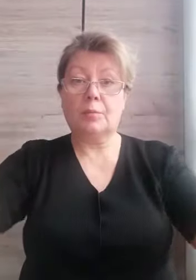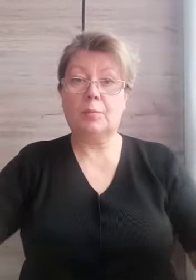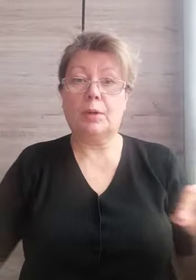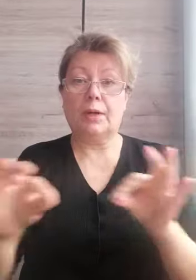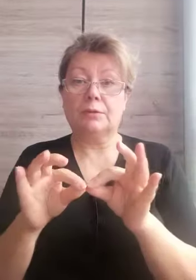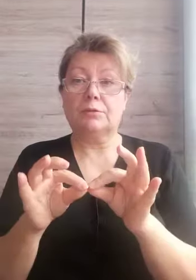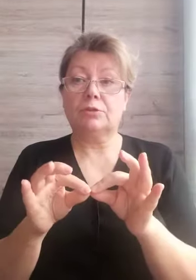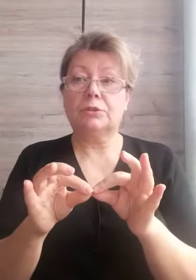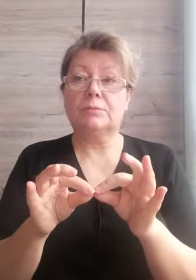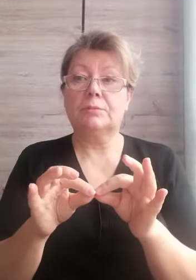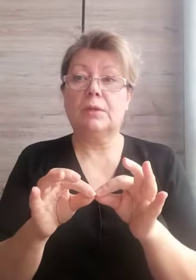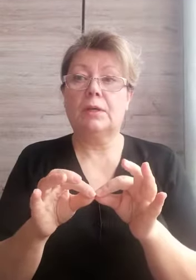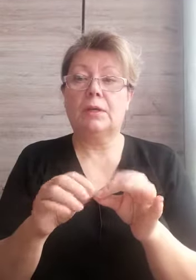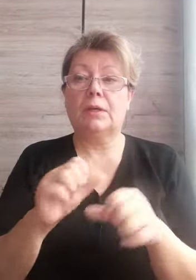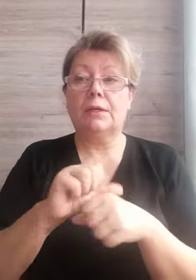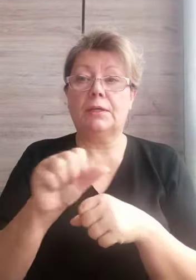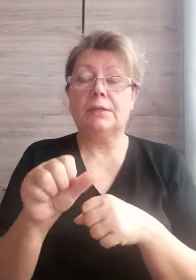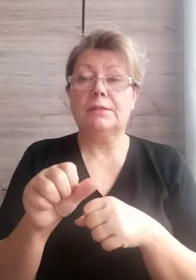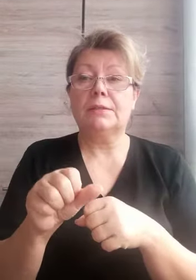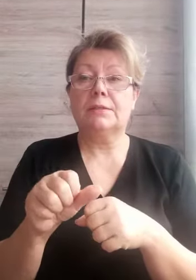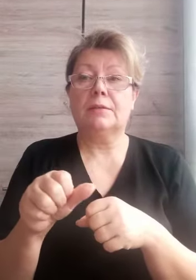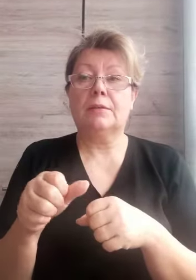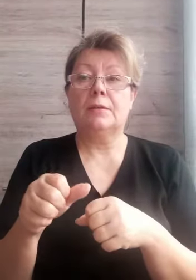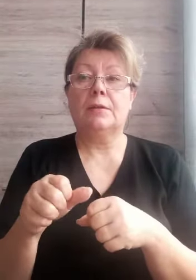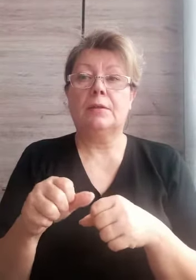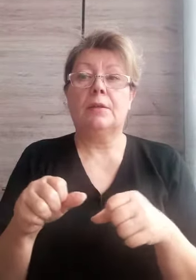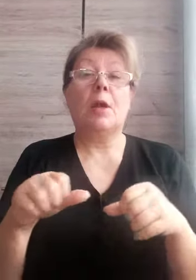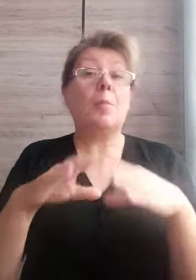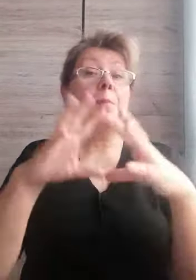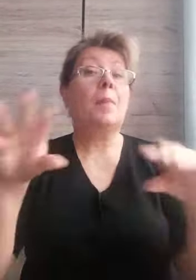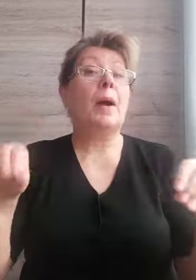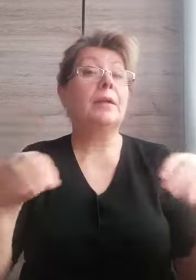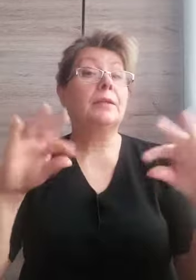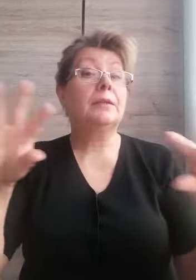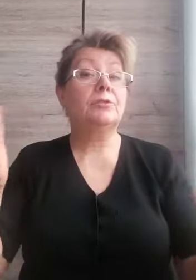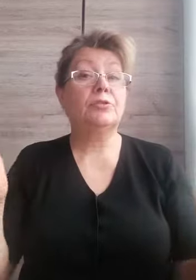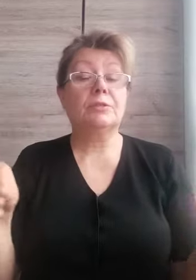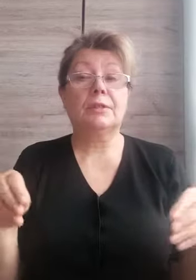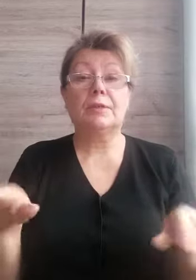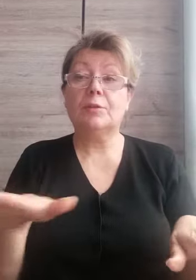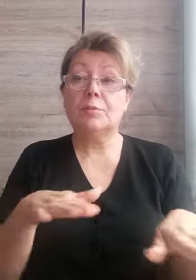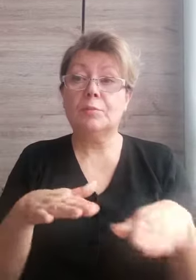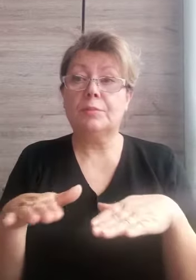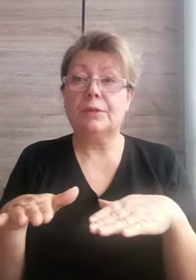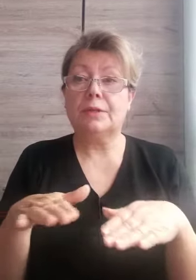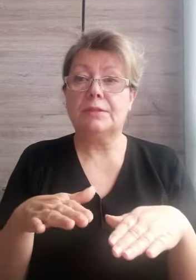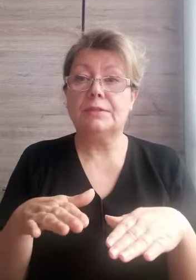naszy jest magiczne miejsce,